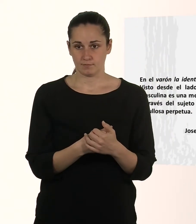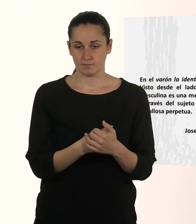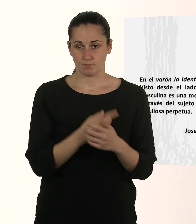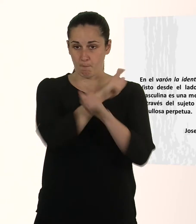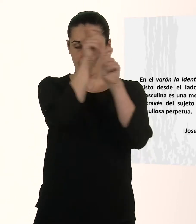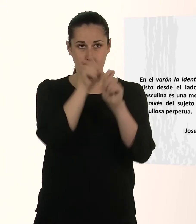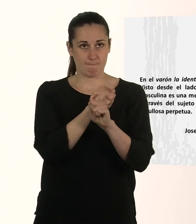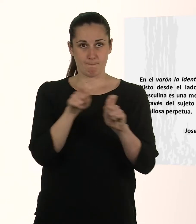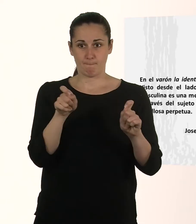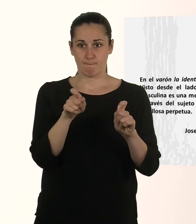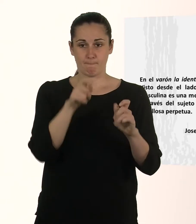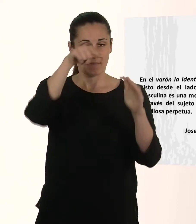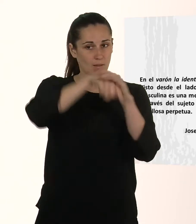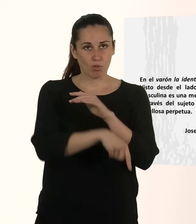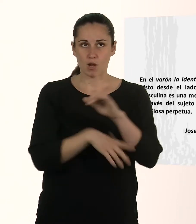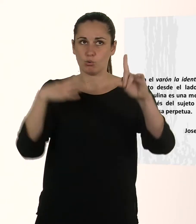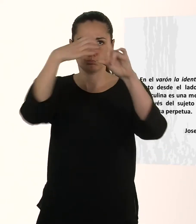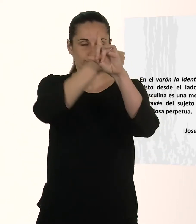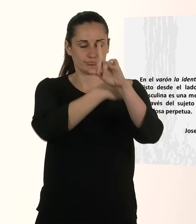metamodelo.